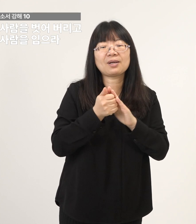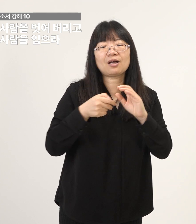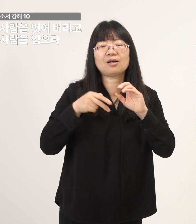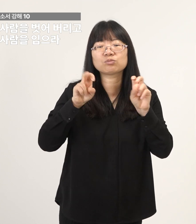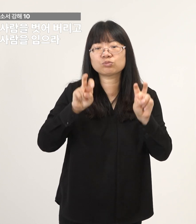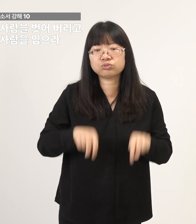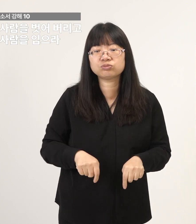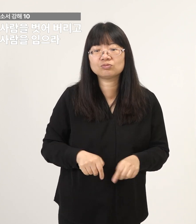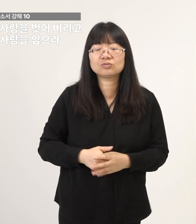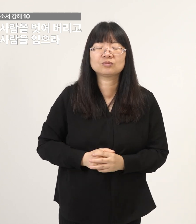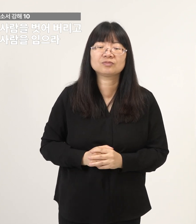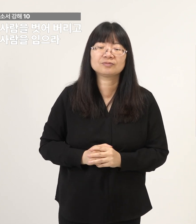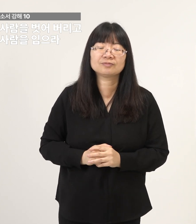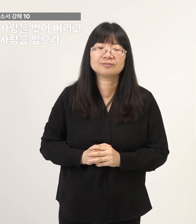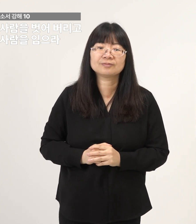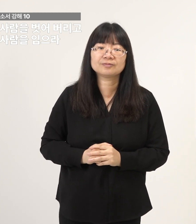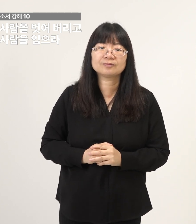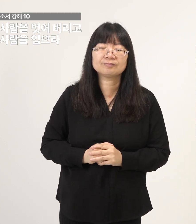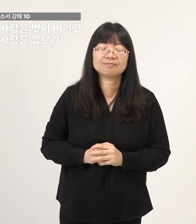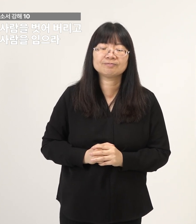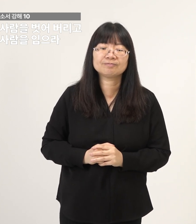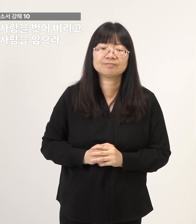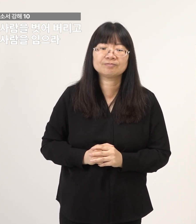없다. 네.